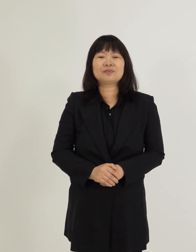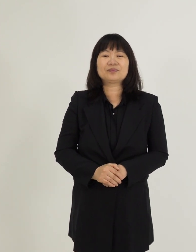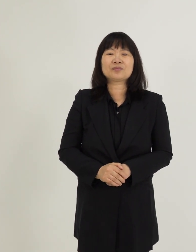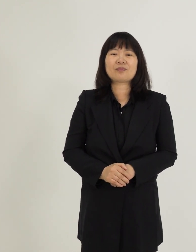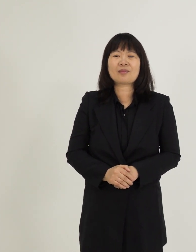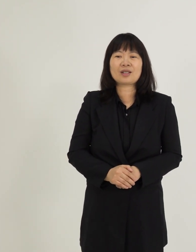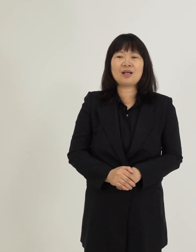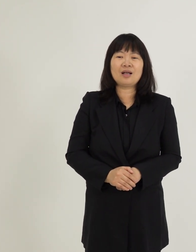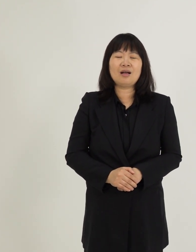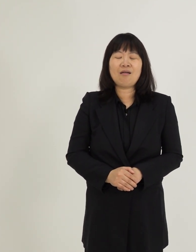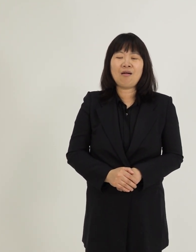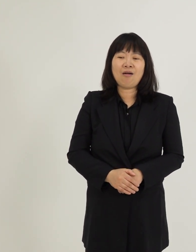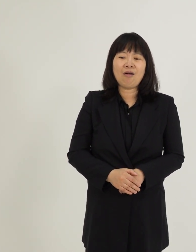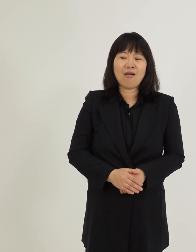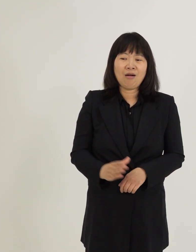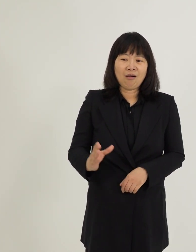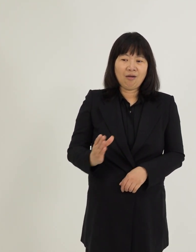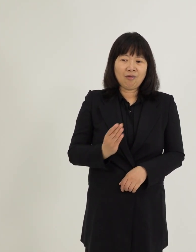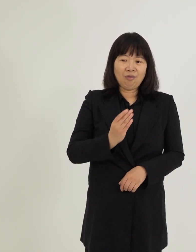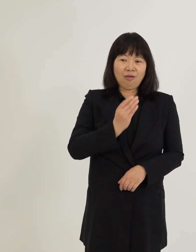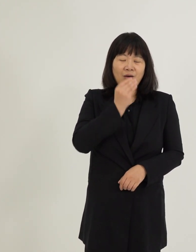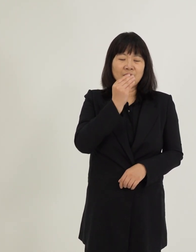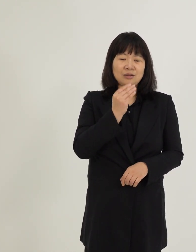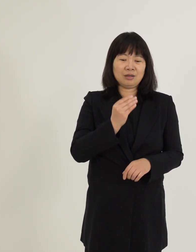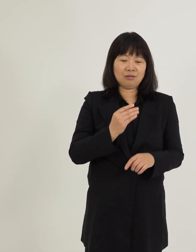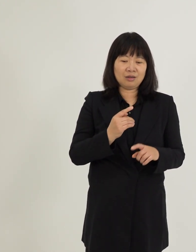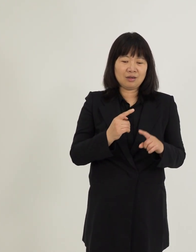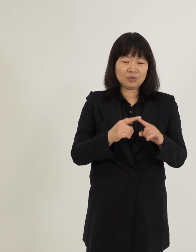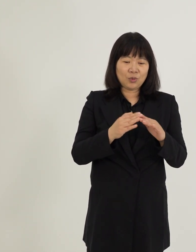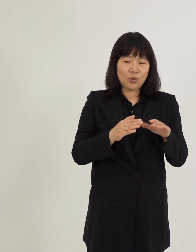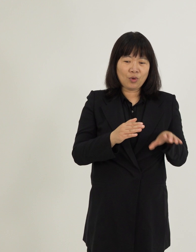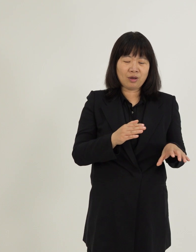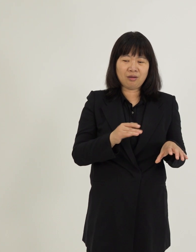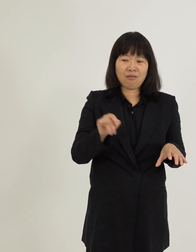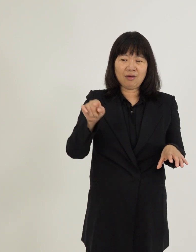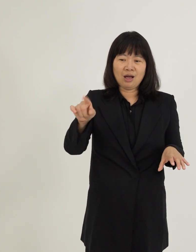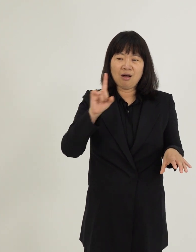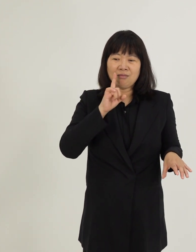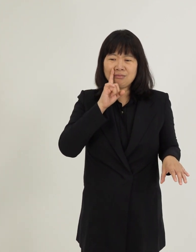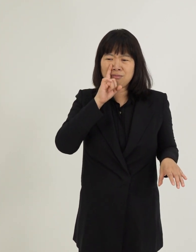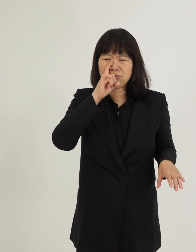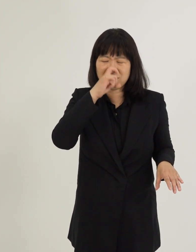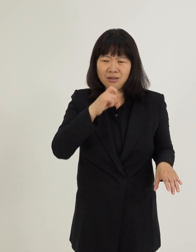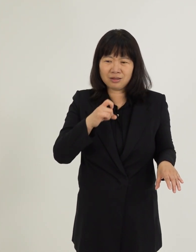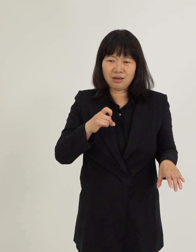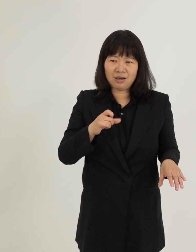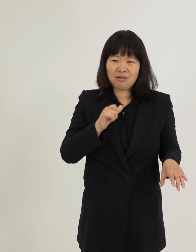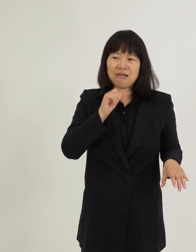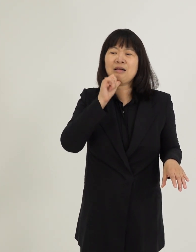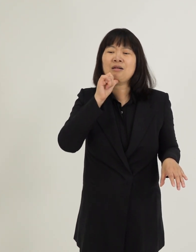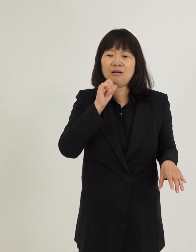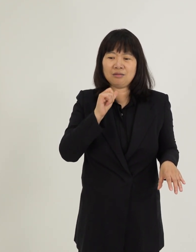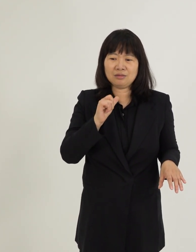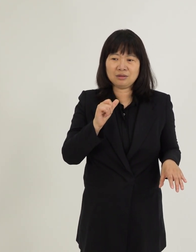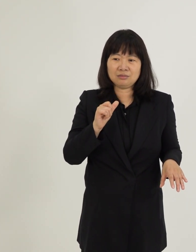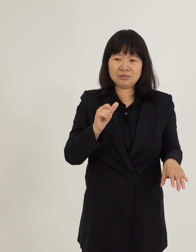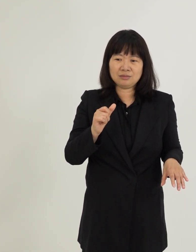감히 이 거룩한 성전에 저런 무리들이 들어와서 이렇게 된 거죠.